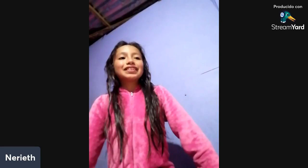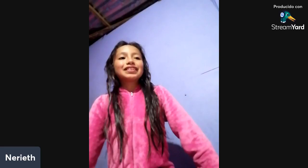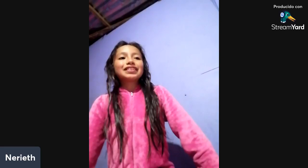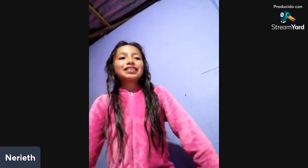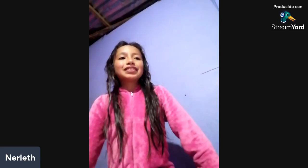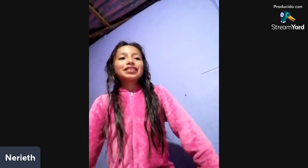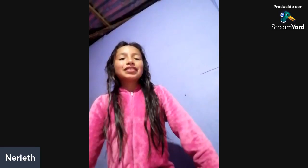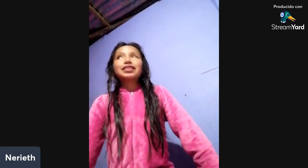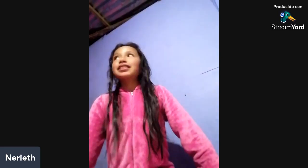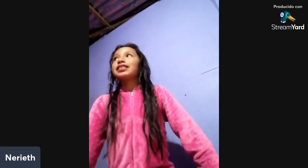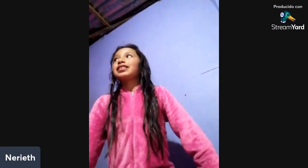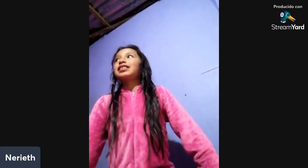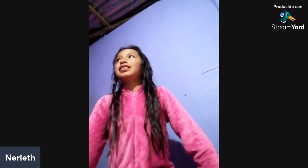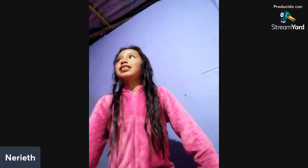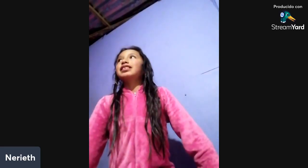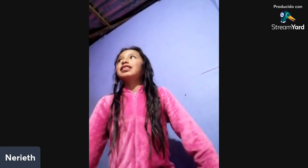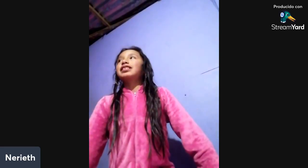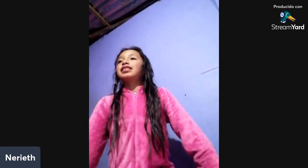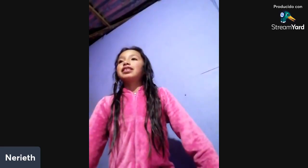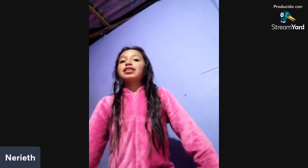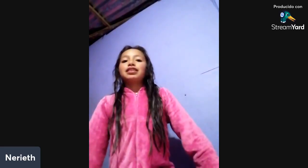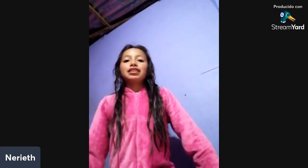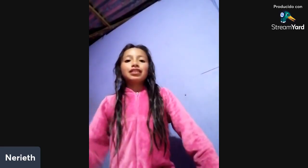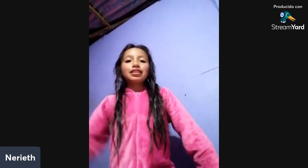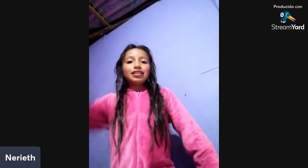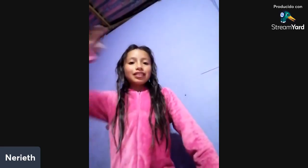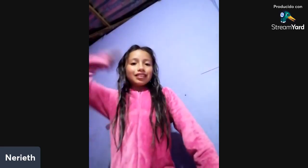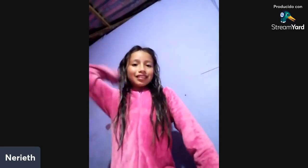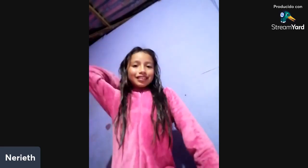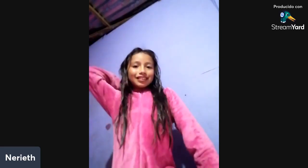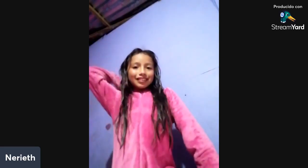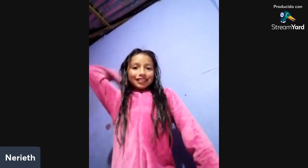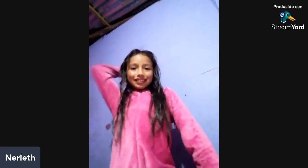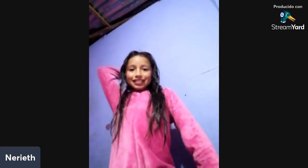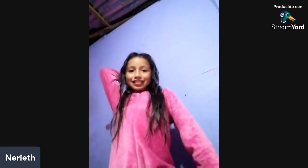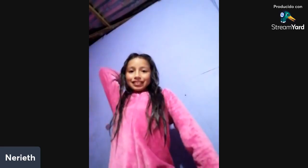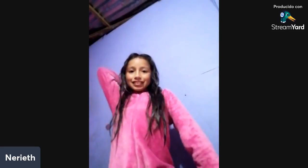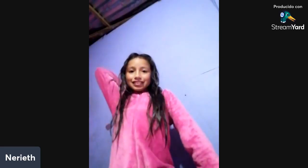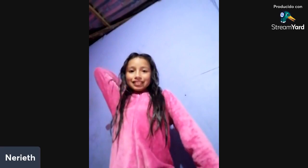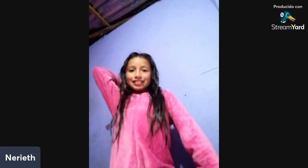O haga un caparazón así, hacia atrás. No sé, haga un caparazón, una especie de caparazón.